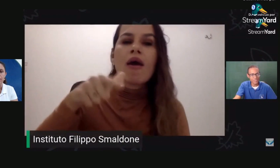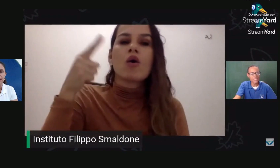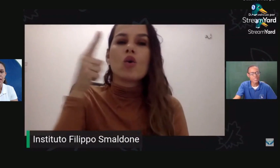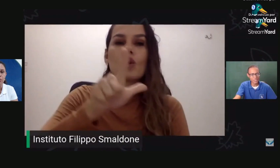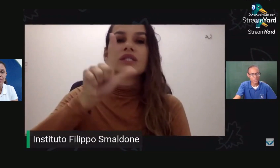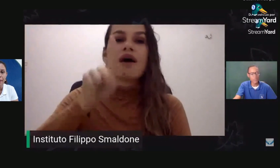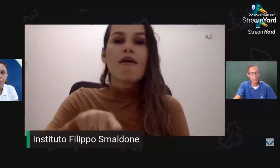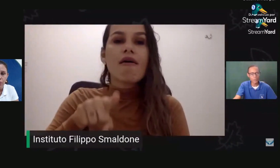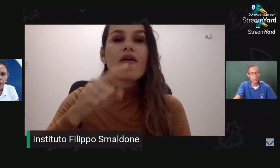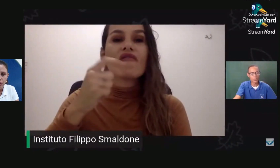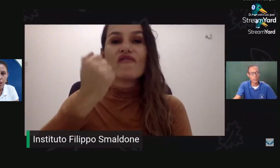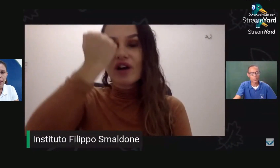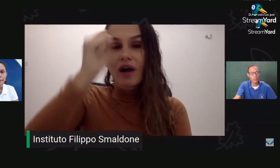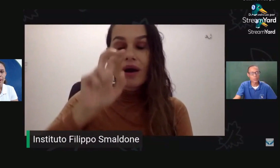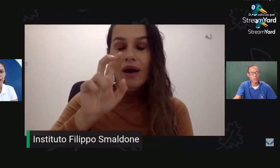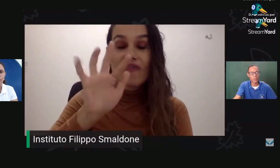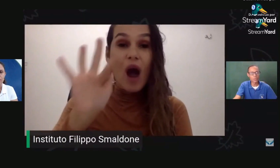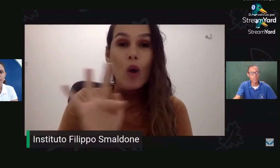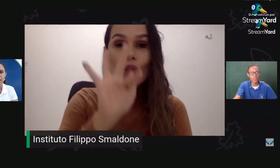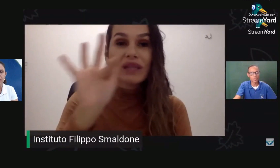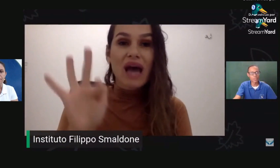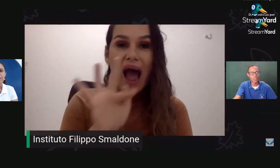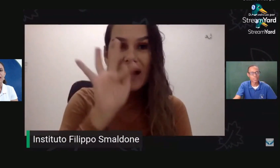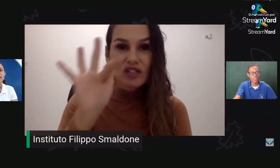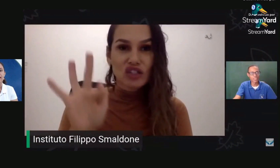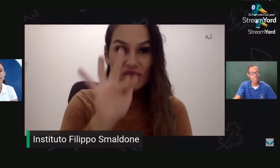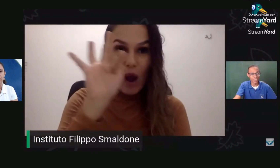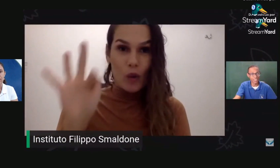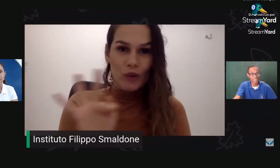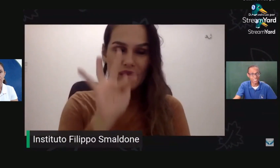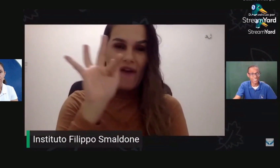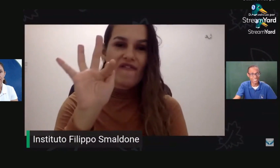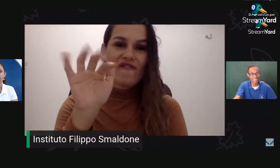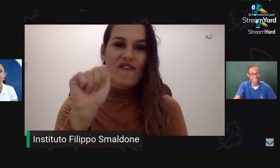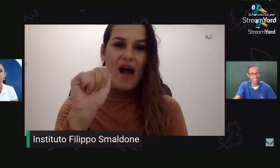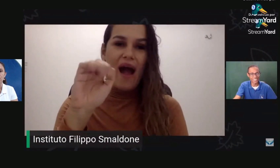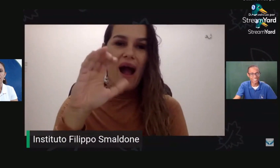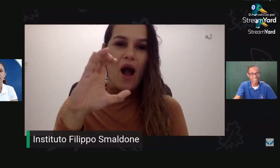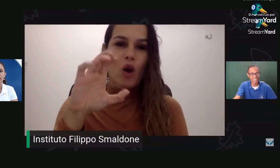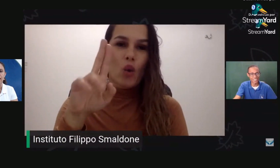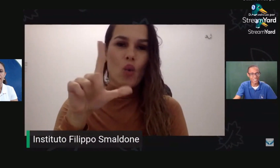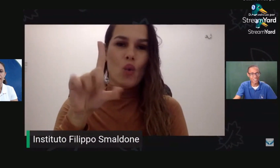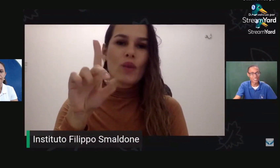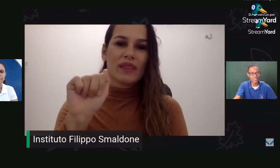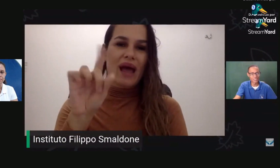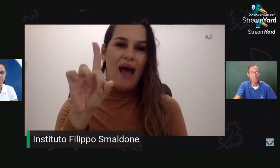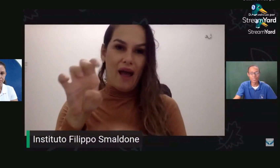então eu precisei lutar muito para conseguir, dentro da faculdade,